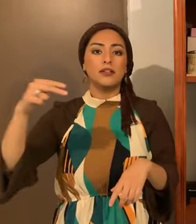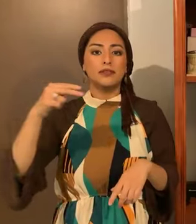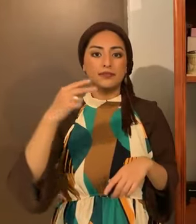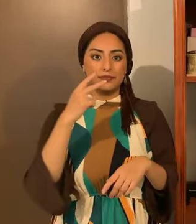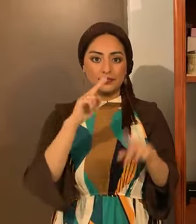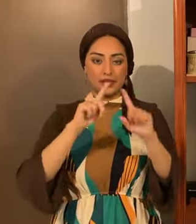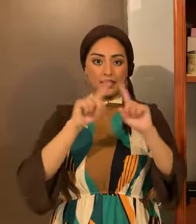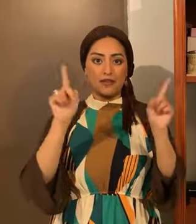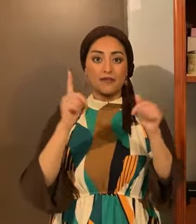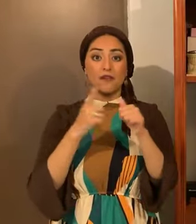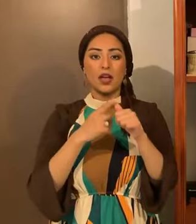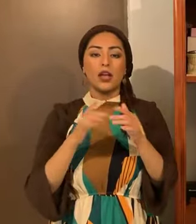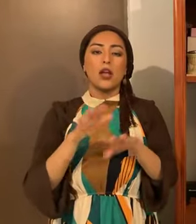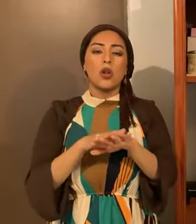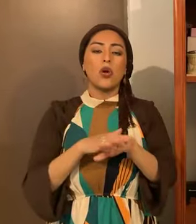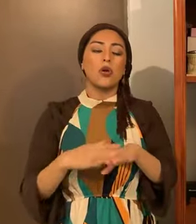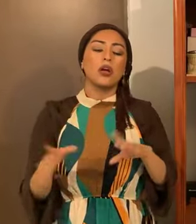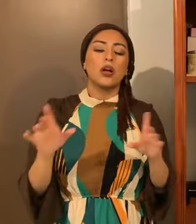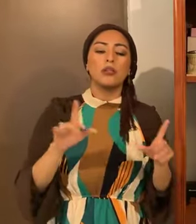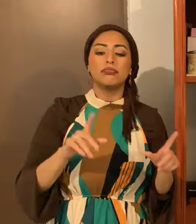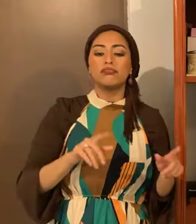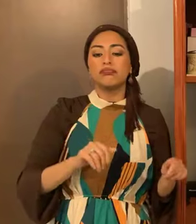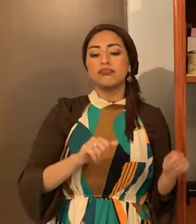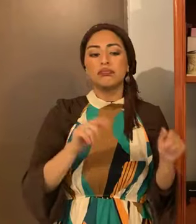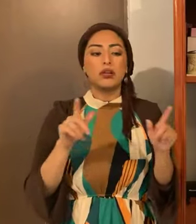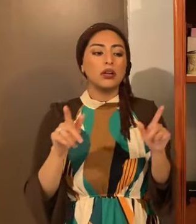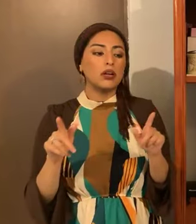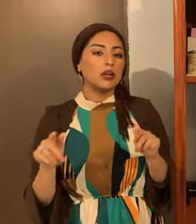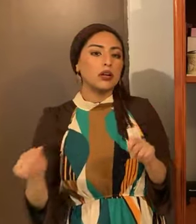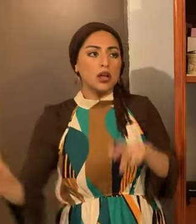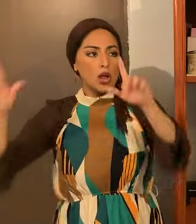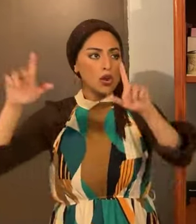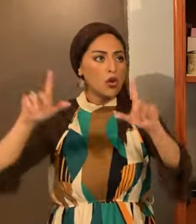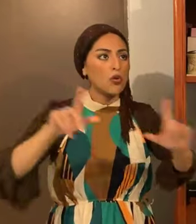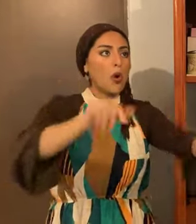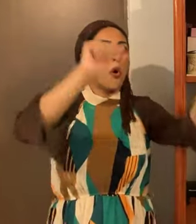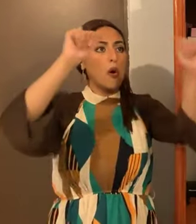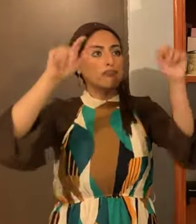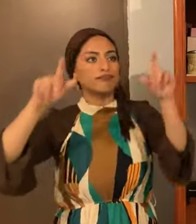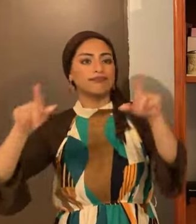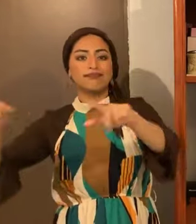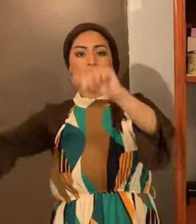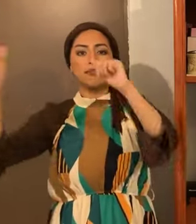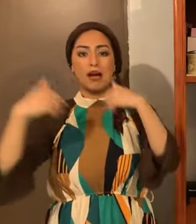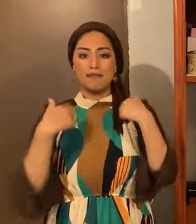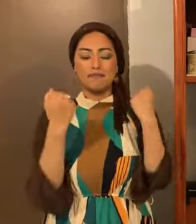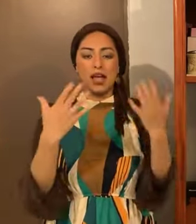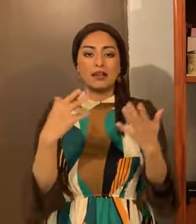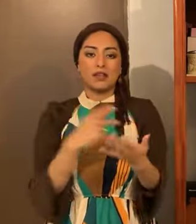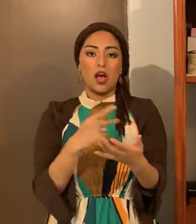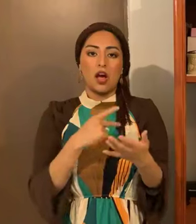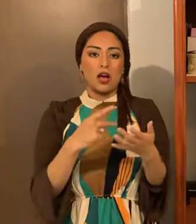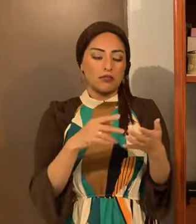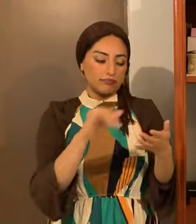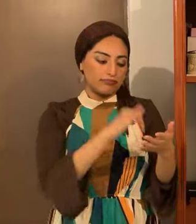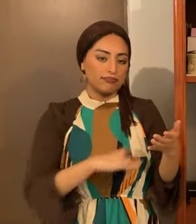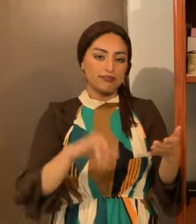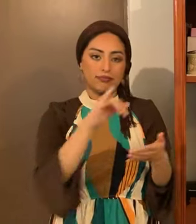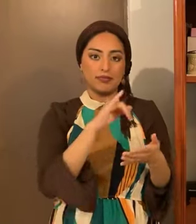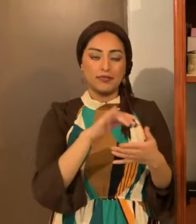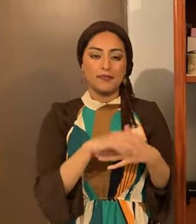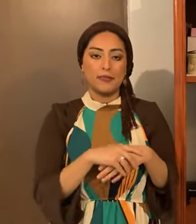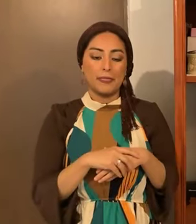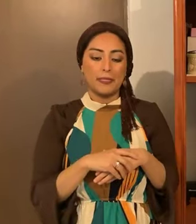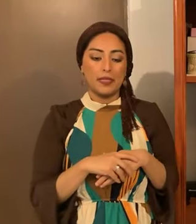notaron el cambio de tono y sube la intensidad. Entonces eso está en varios salmos, está indicado el Selah. Nuestro amado Naví